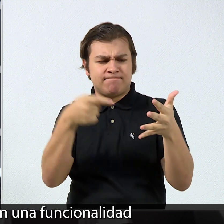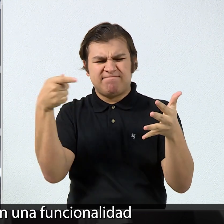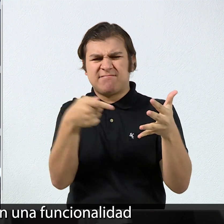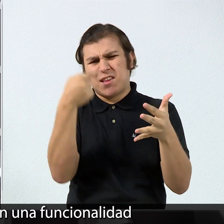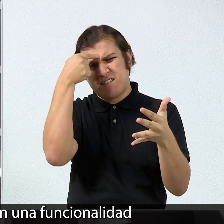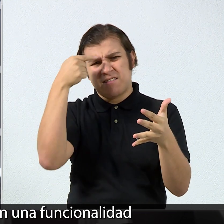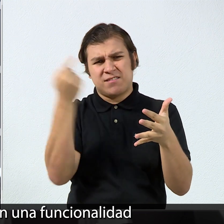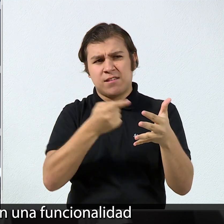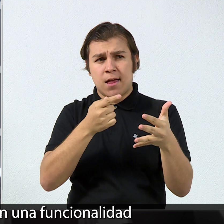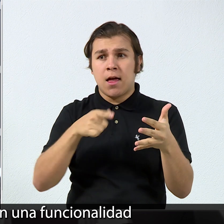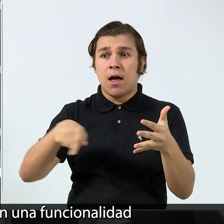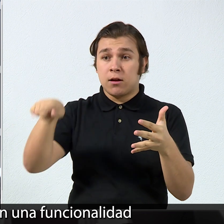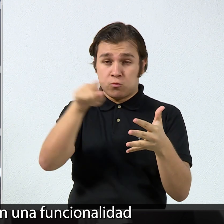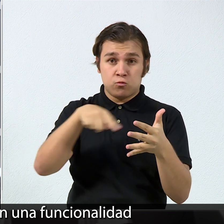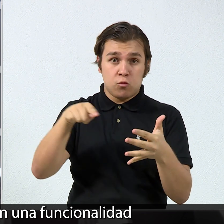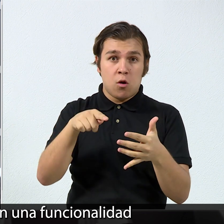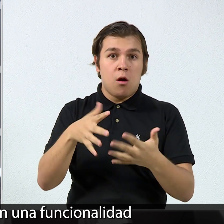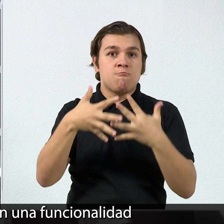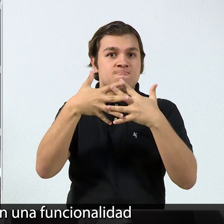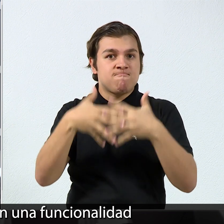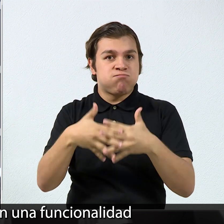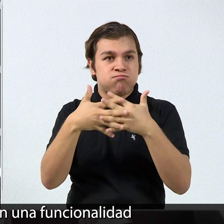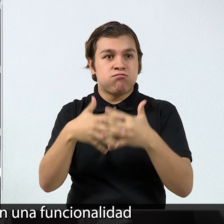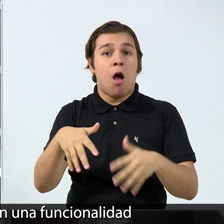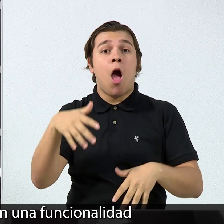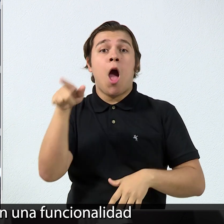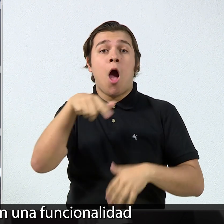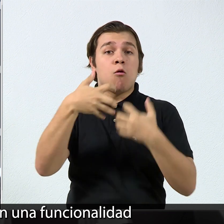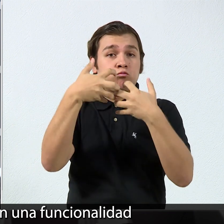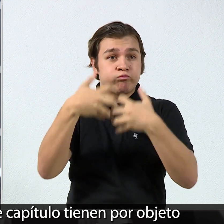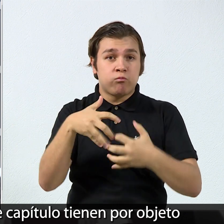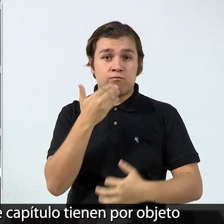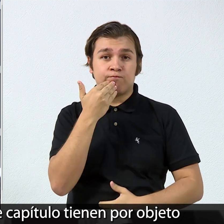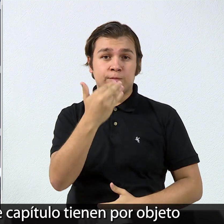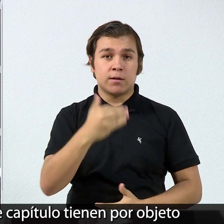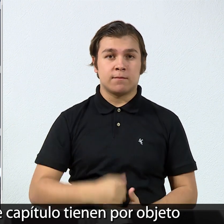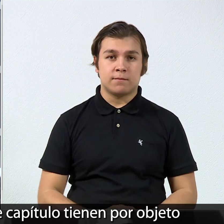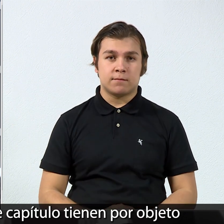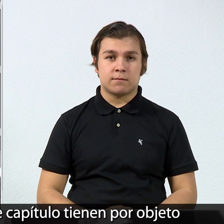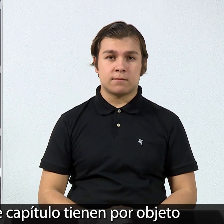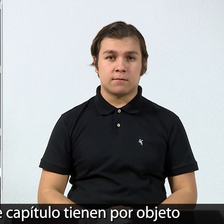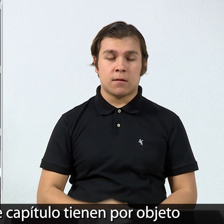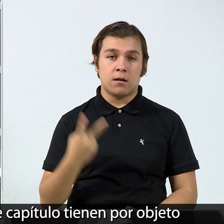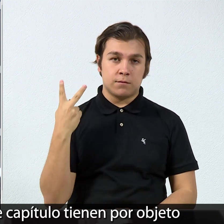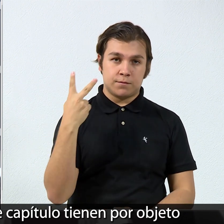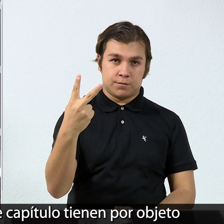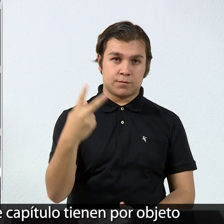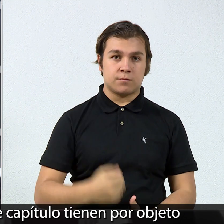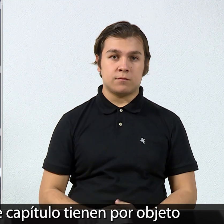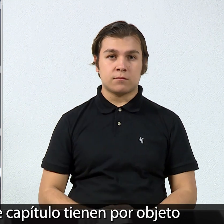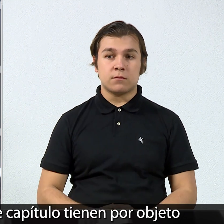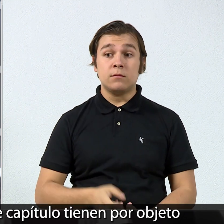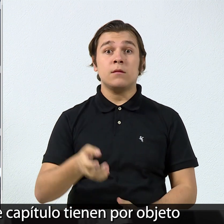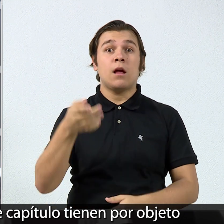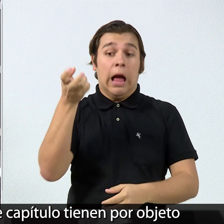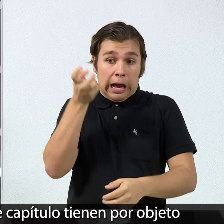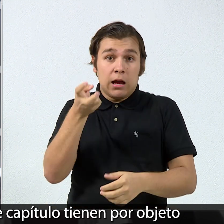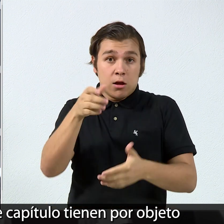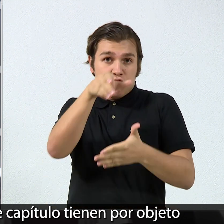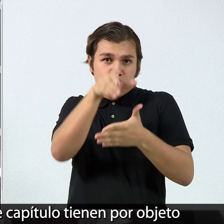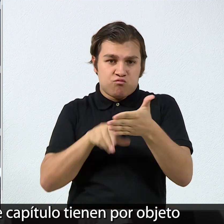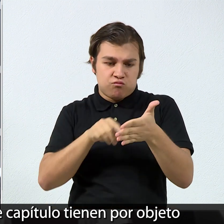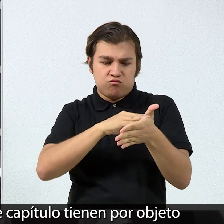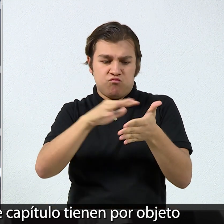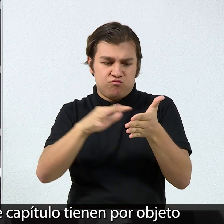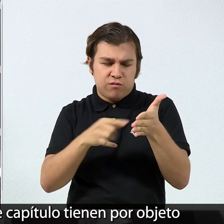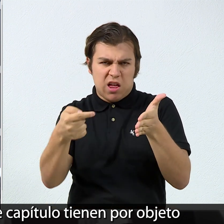una funcionalidad adecuada con igualdad y proporcionalidad. 2. Las disposiciones de este capítulo tienen por